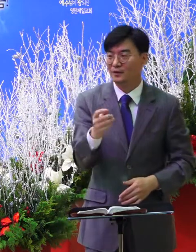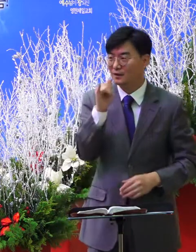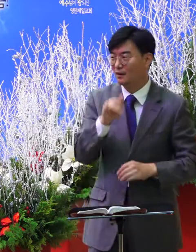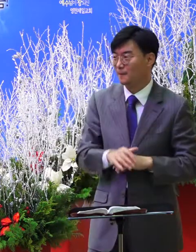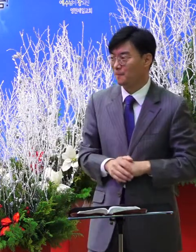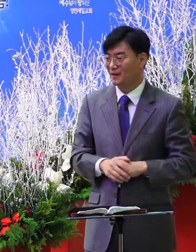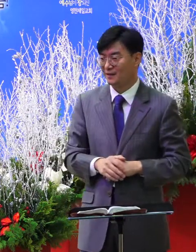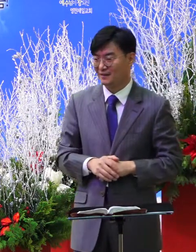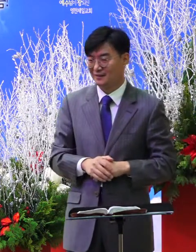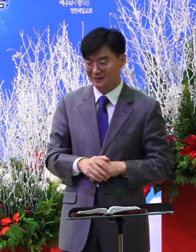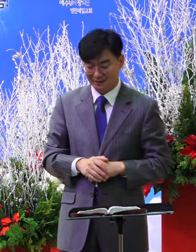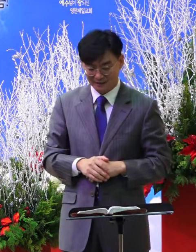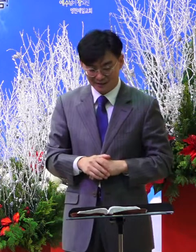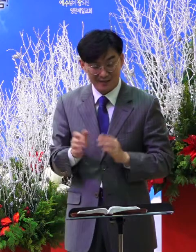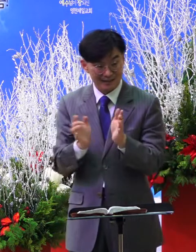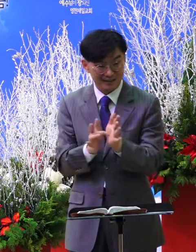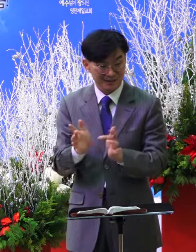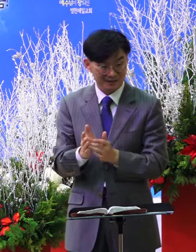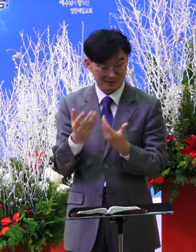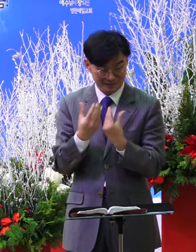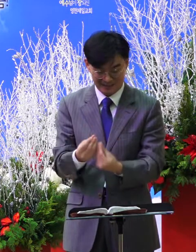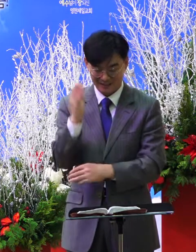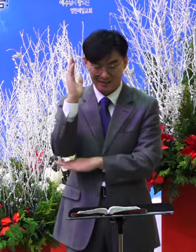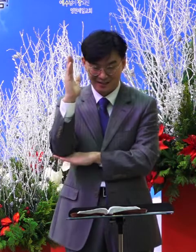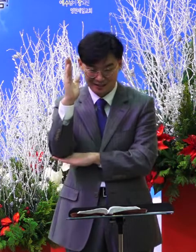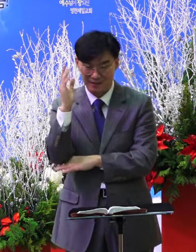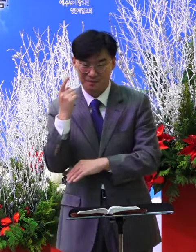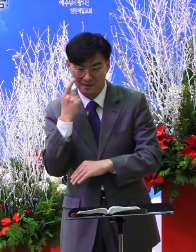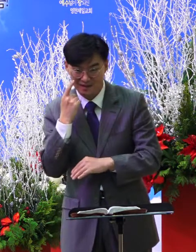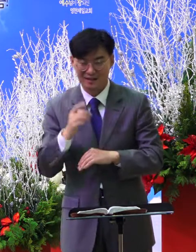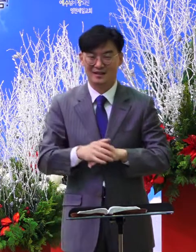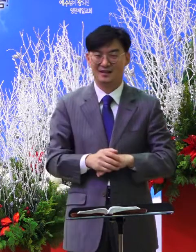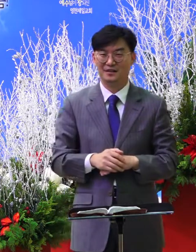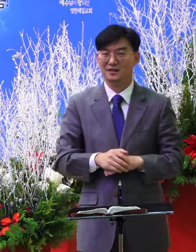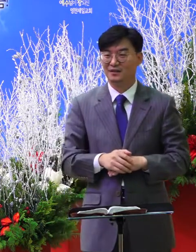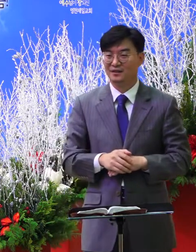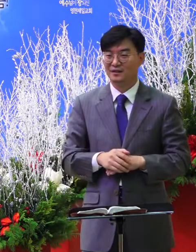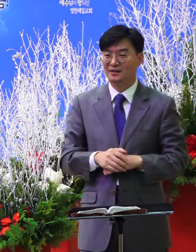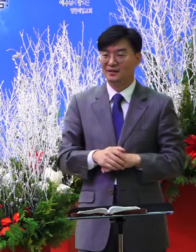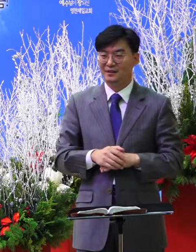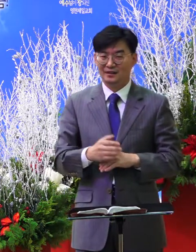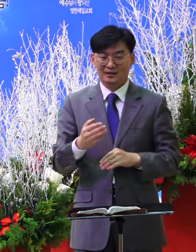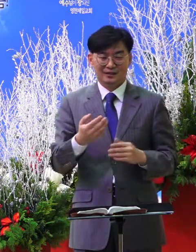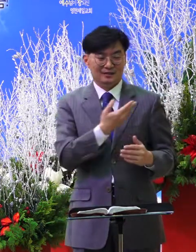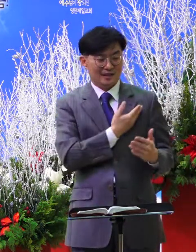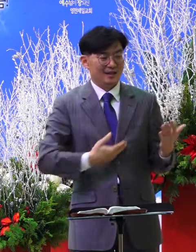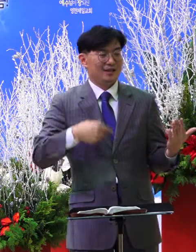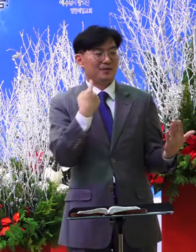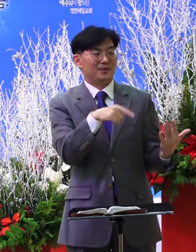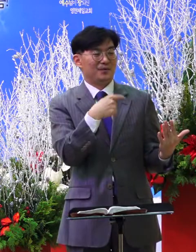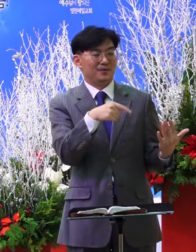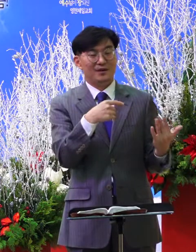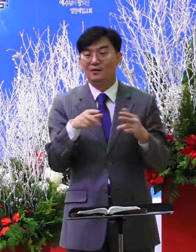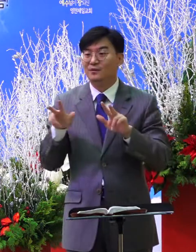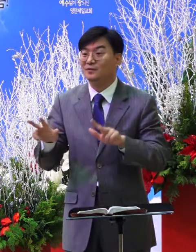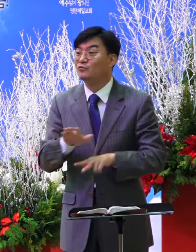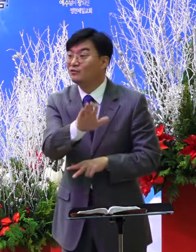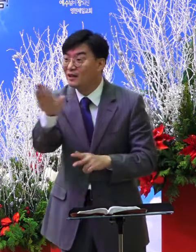예수님이 사랑하는 제자들을 앞에 두고 또 우리들을 향해서 간절한 마음으로 이것을